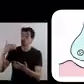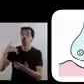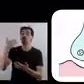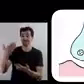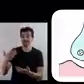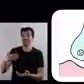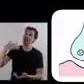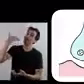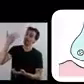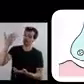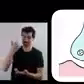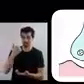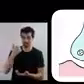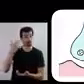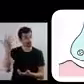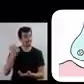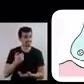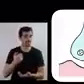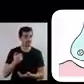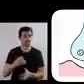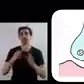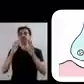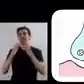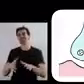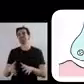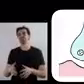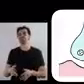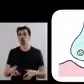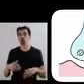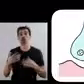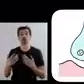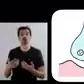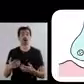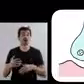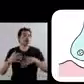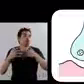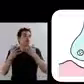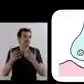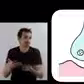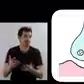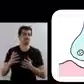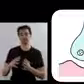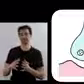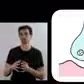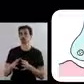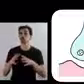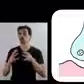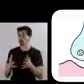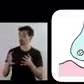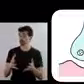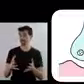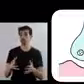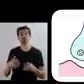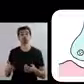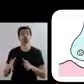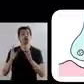signifie qu'il se localise avant la synapse, présynaptique. À l'intérieur de ce neurone, on peut observer la présence de